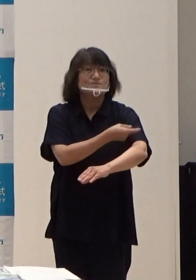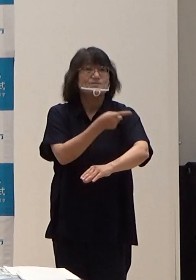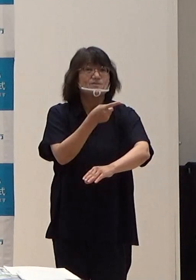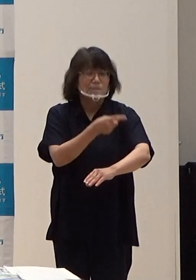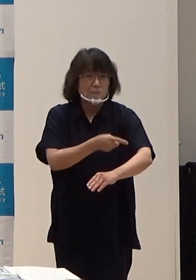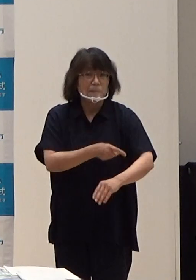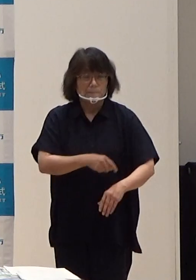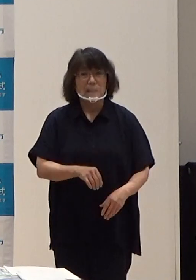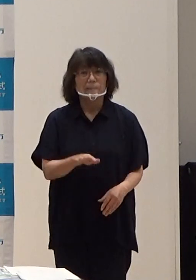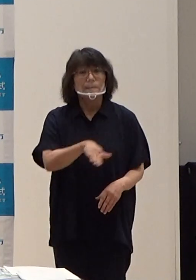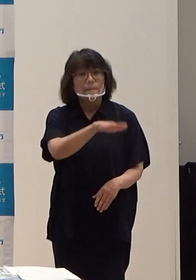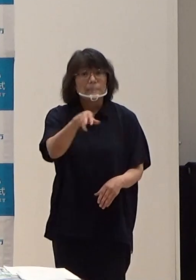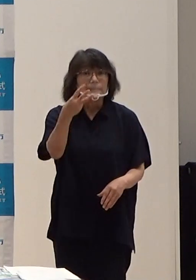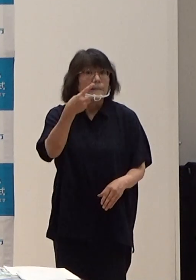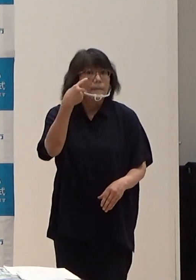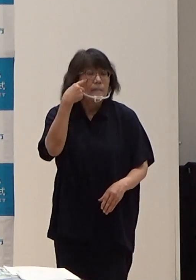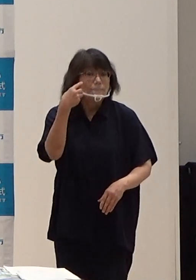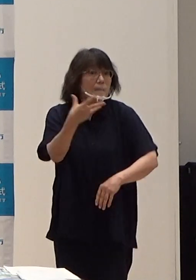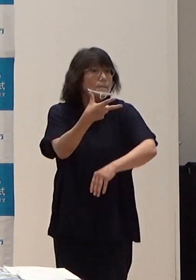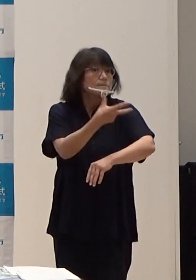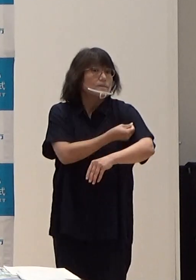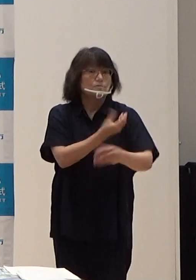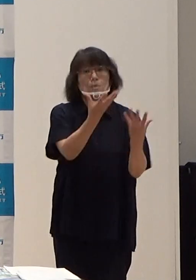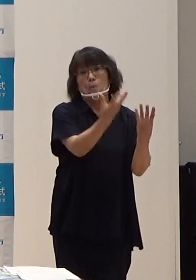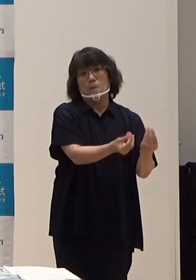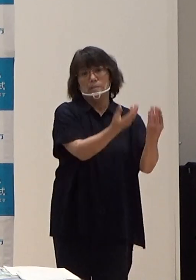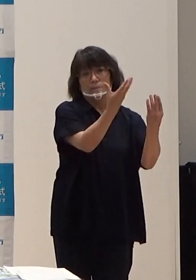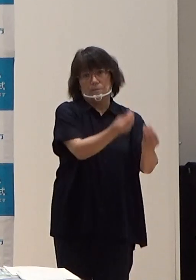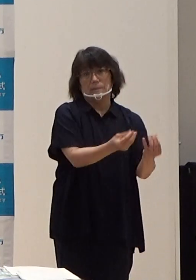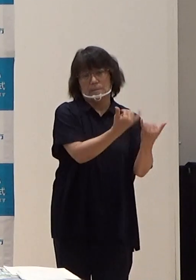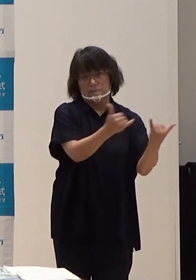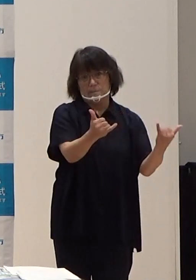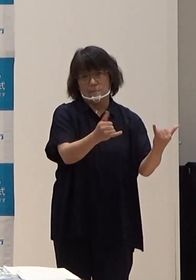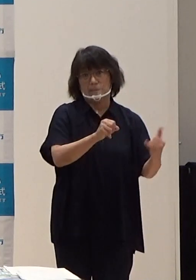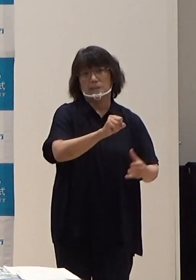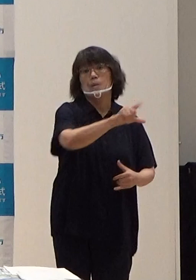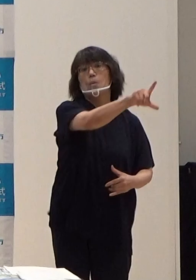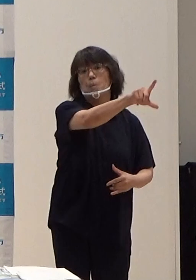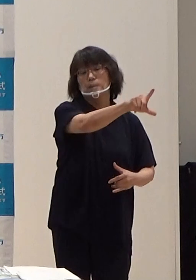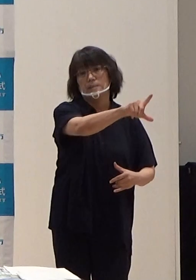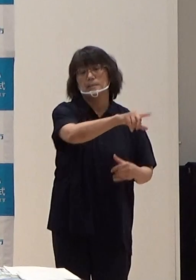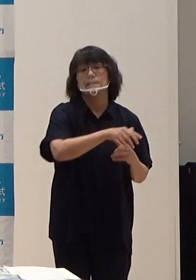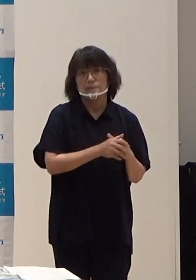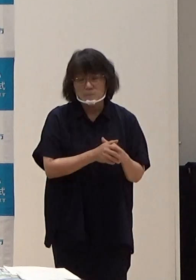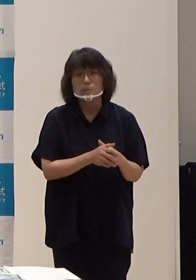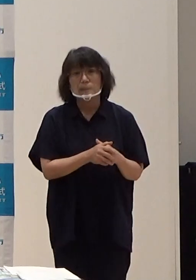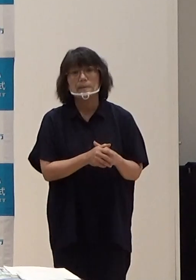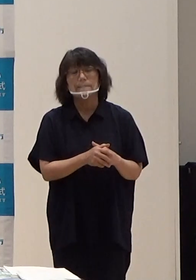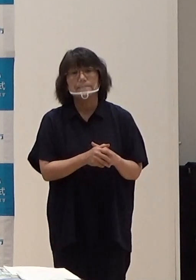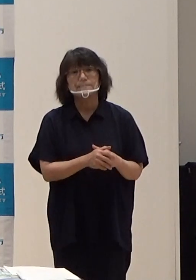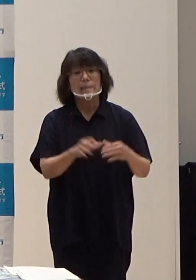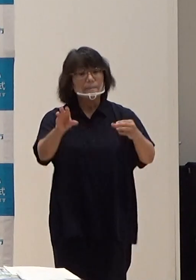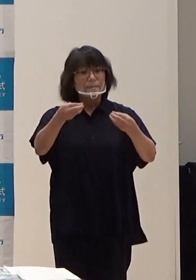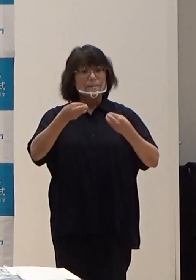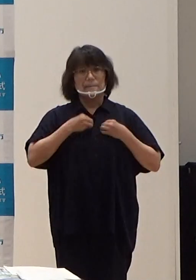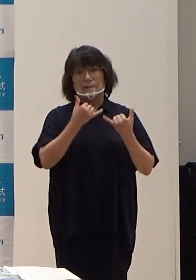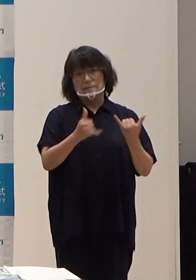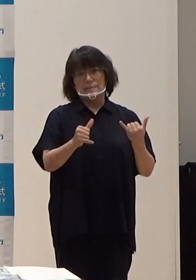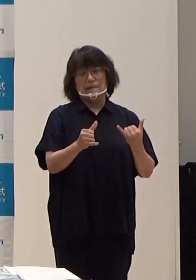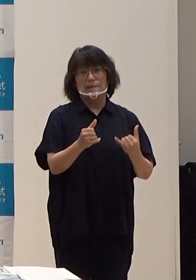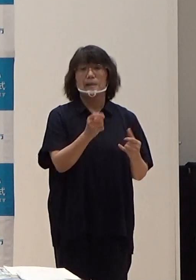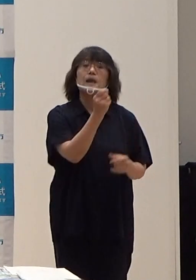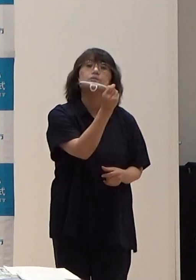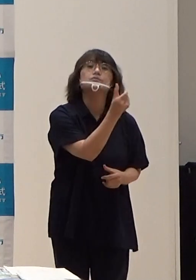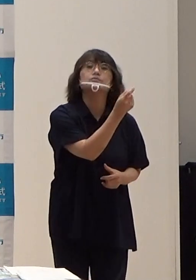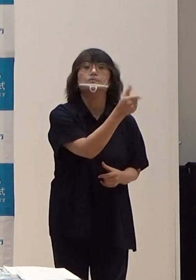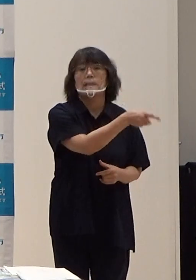い、それは接種された方多いという表れでもございますけれども、このようにやはり